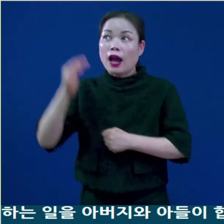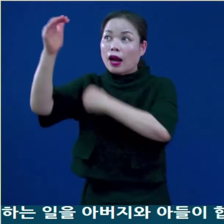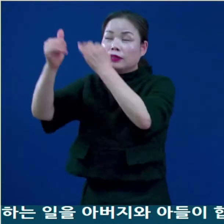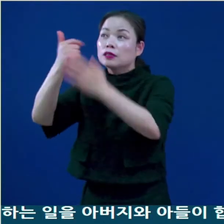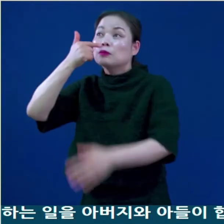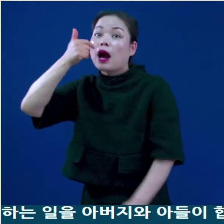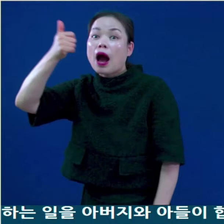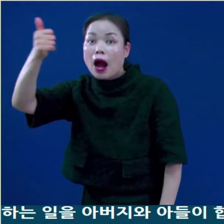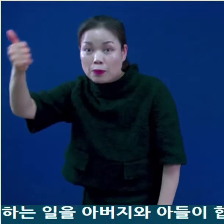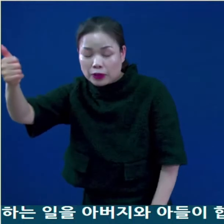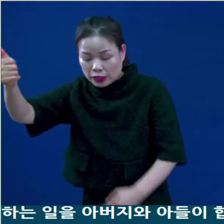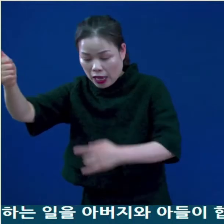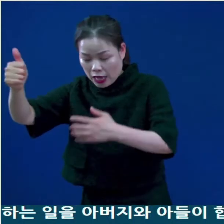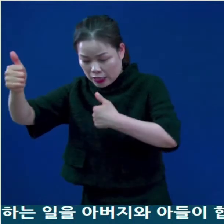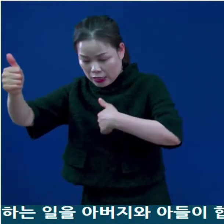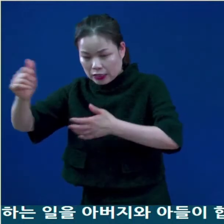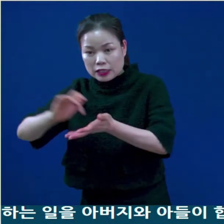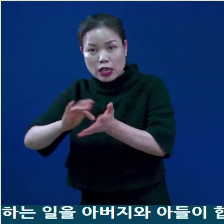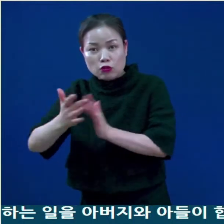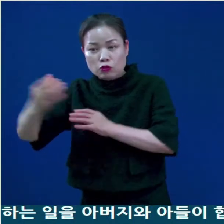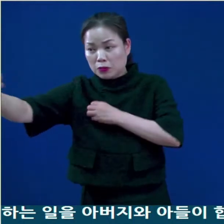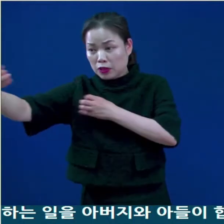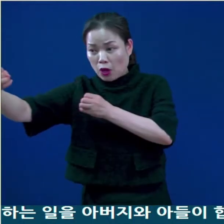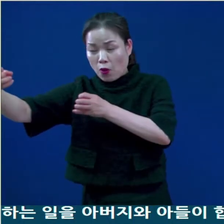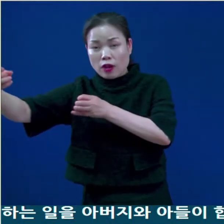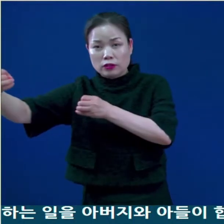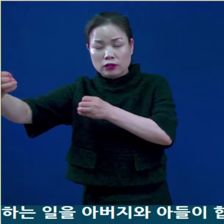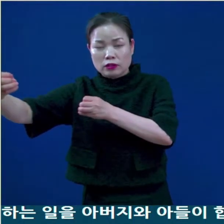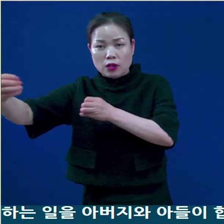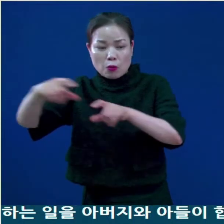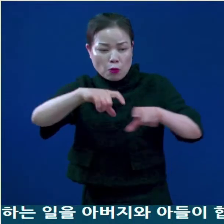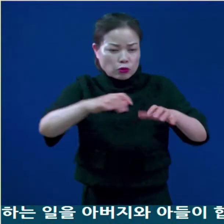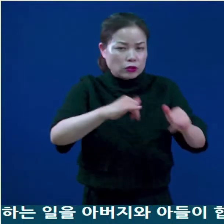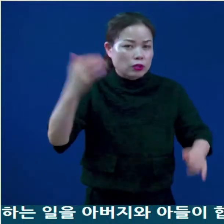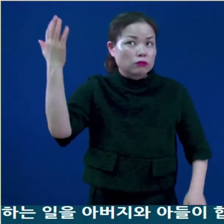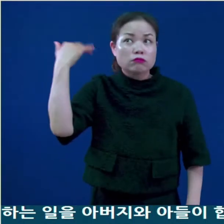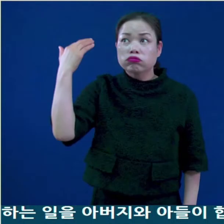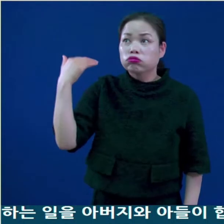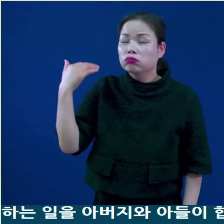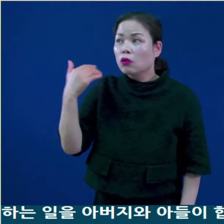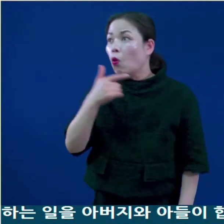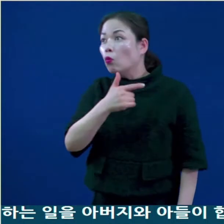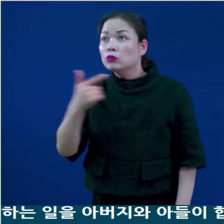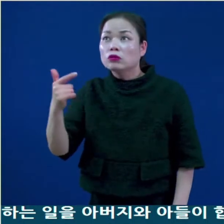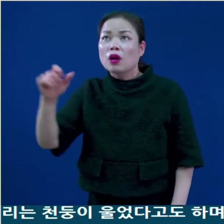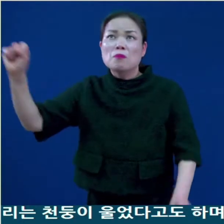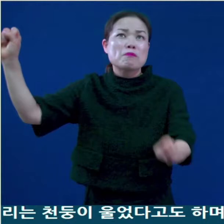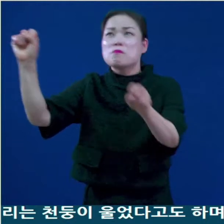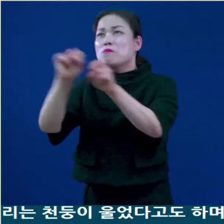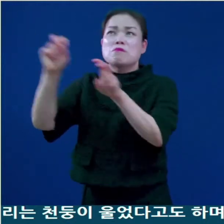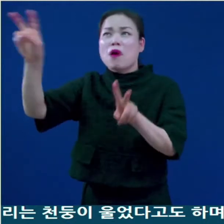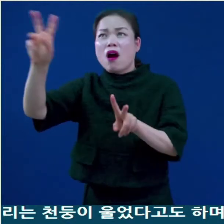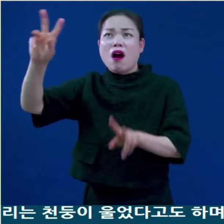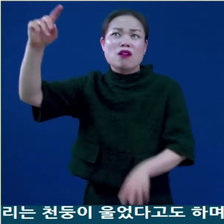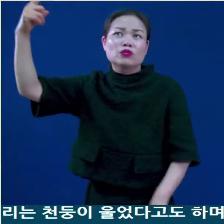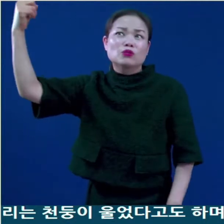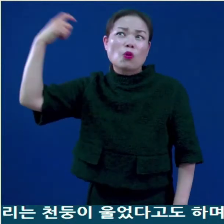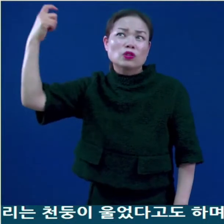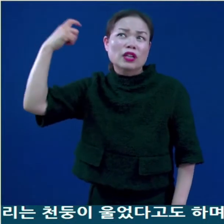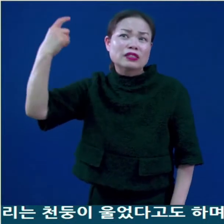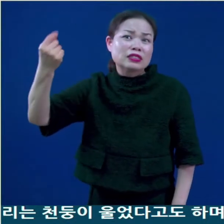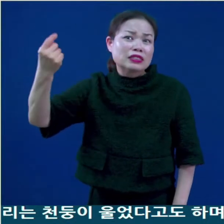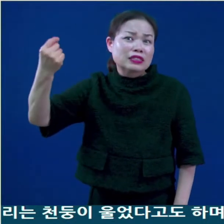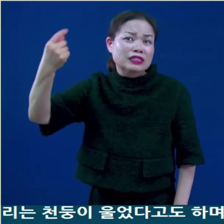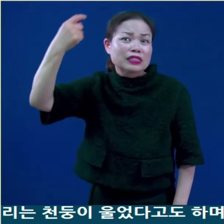하나님 아버지와 예수님이 대화를 하니까 이거 보통 사람은 못 듣는 거예요. 그냥 이건 막 그냥 엄청난 천둥 소리처럼 그냥 쾅쾅쾅